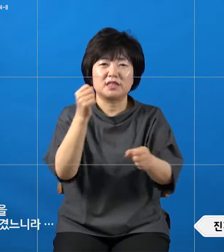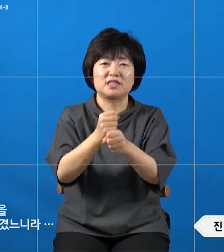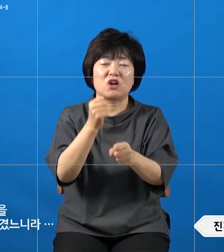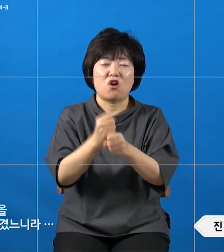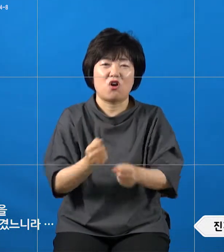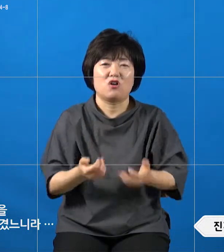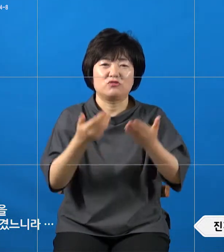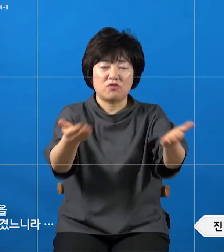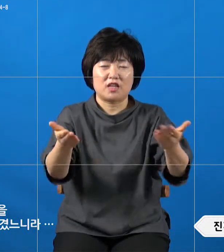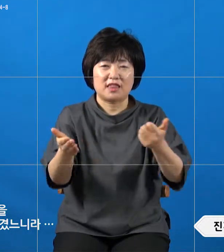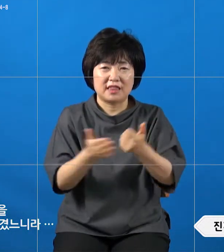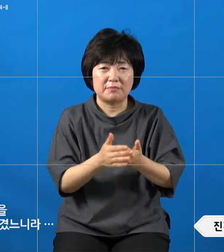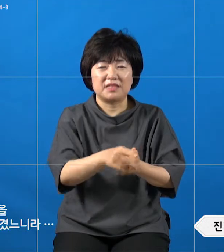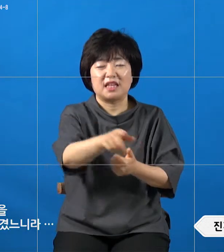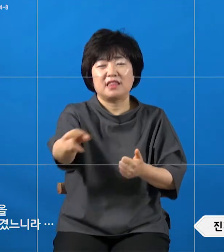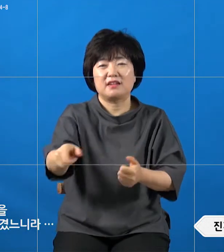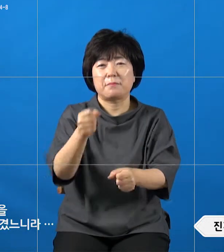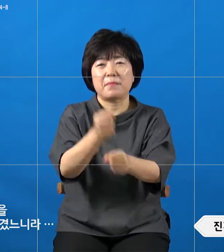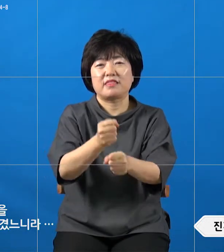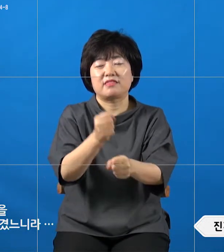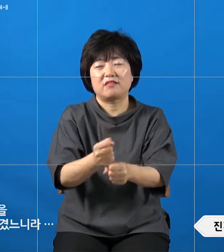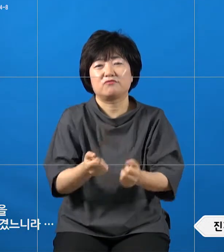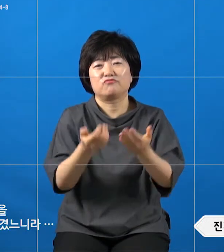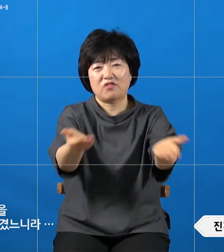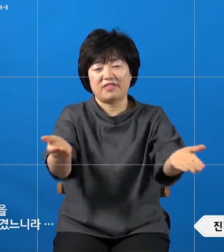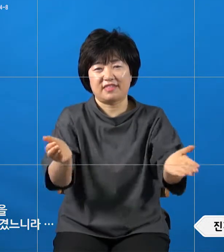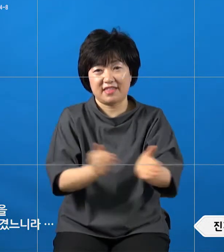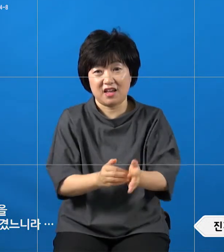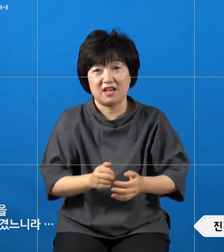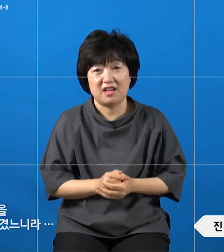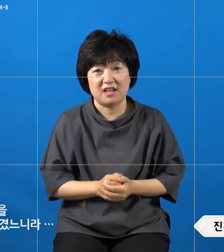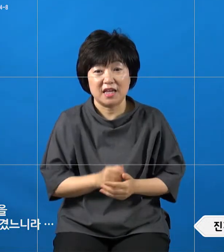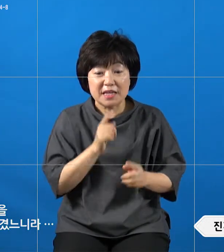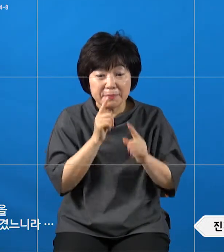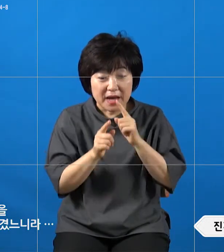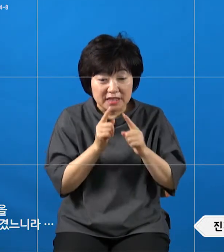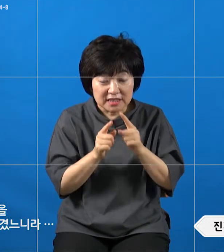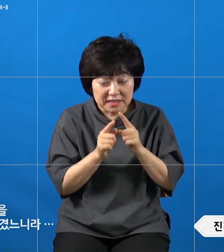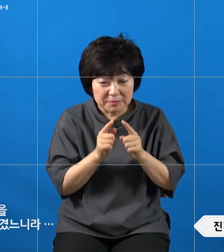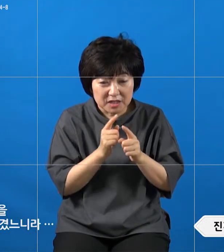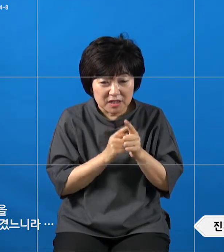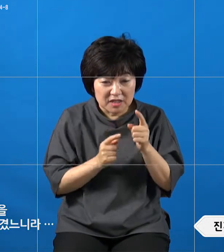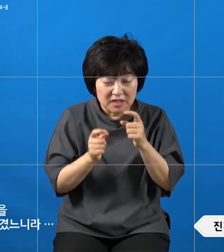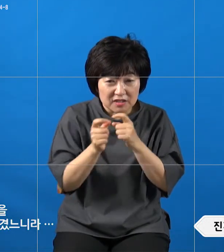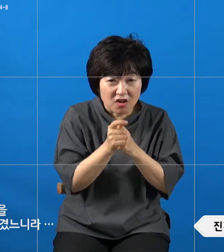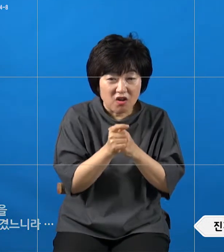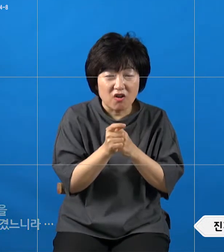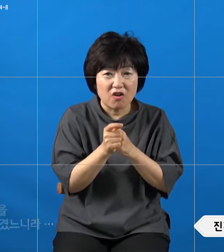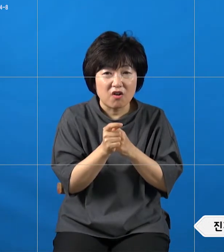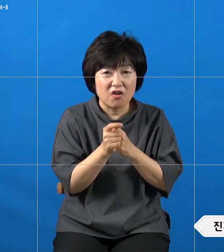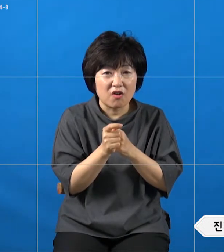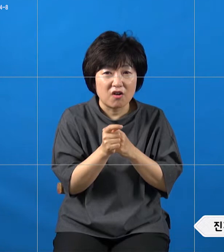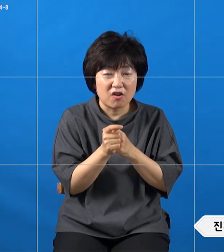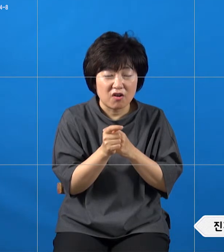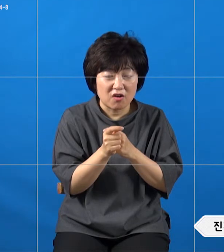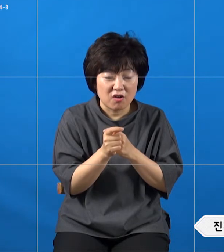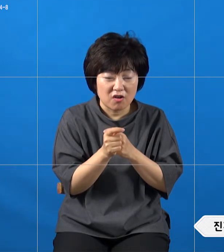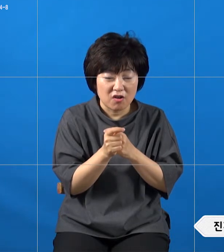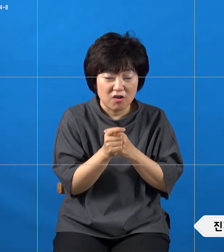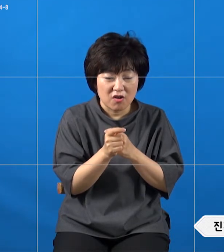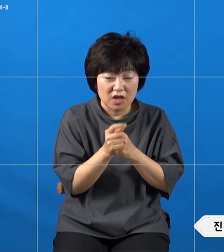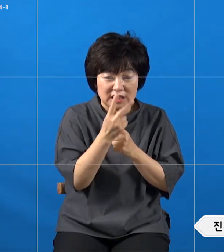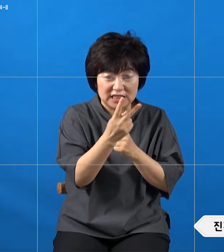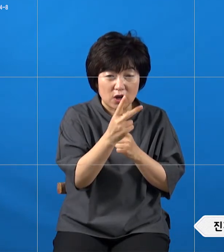지었으므로 그들이 생겼느니라. 그런데 이 말씀을 좀 더 풀로 다